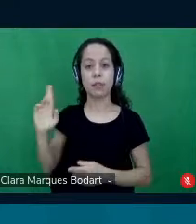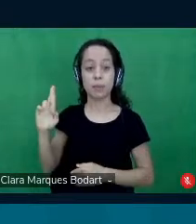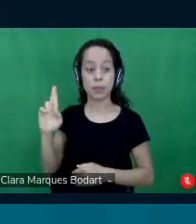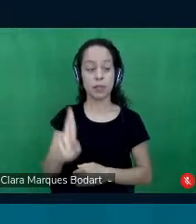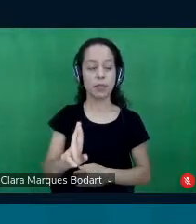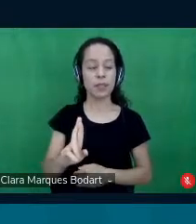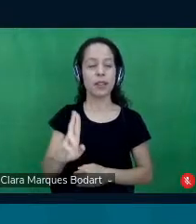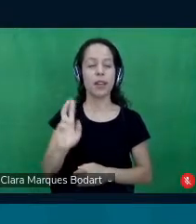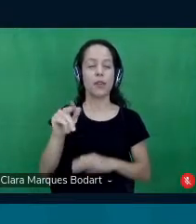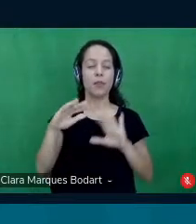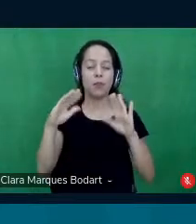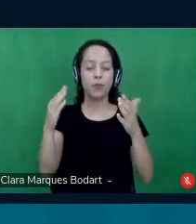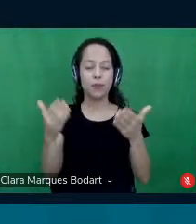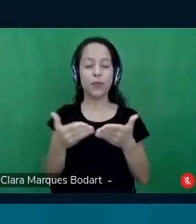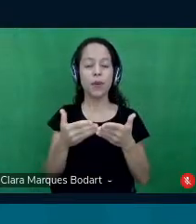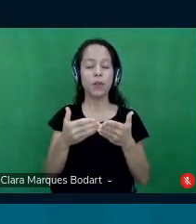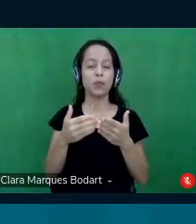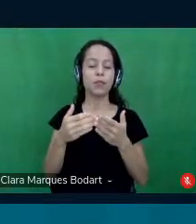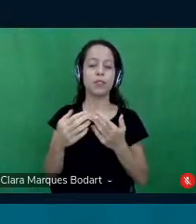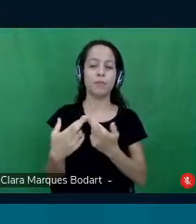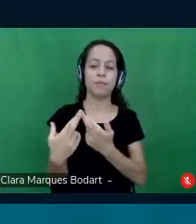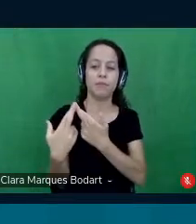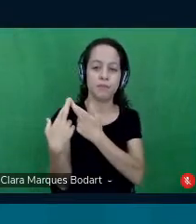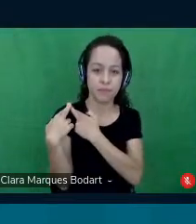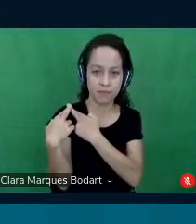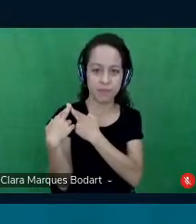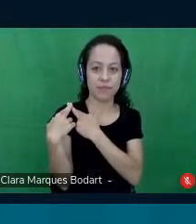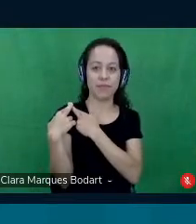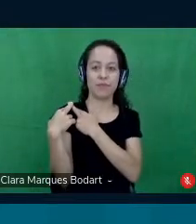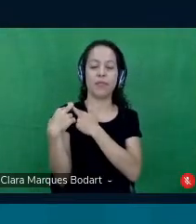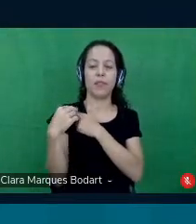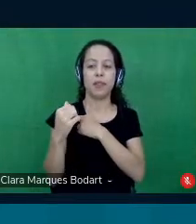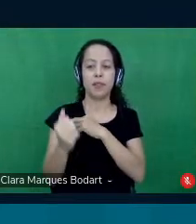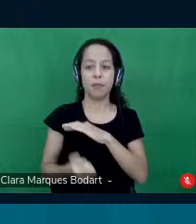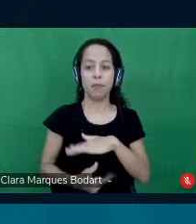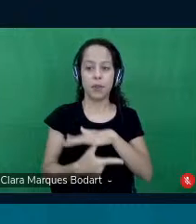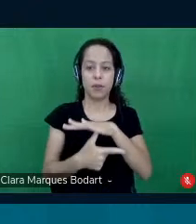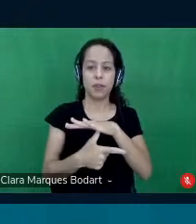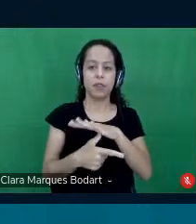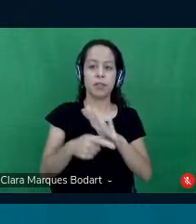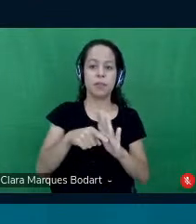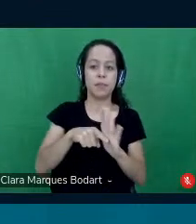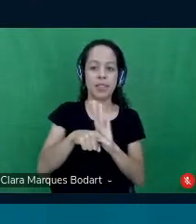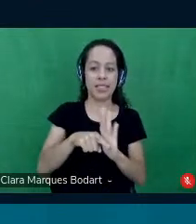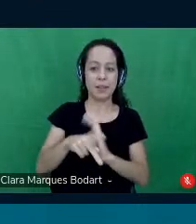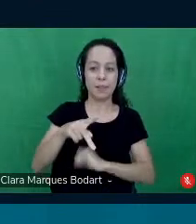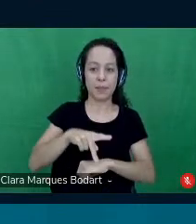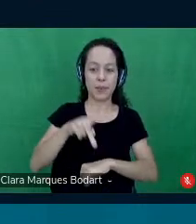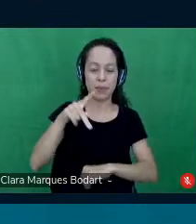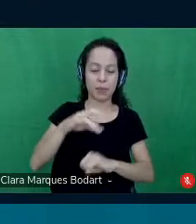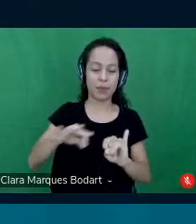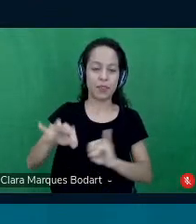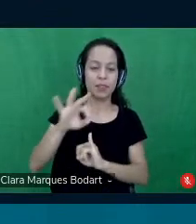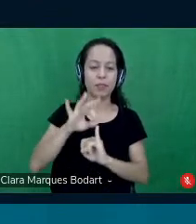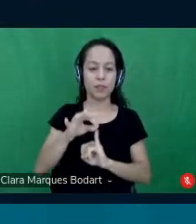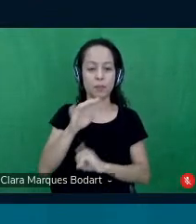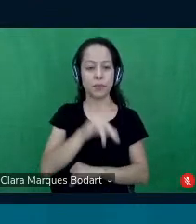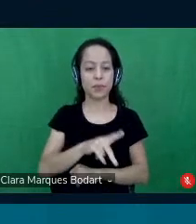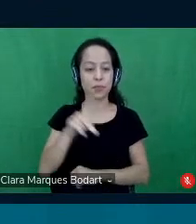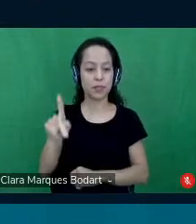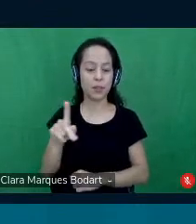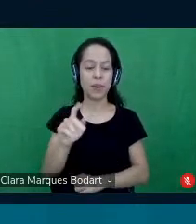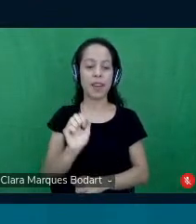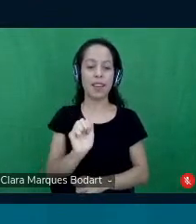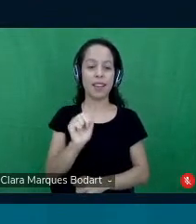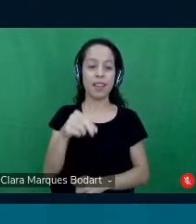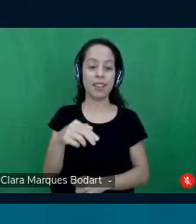Pesquisa, Pós-Graduação e Inovação, FORPOG, o pró-reitor de Pesquisa e Pós-Graduação do IFES, professor André Romero da